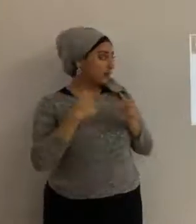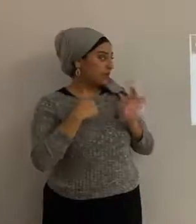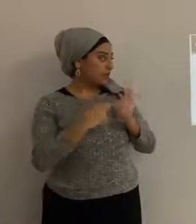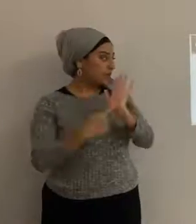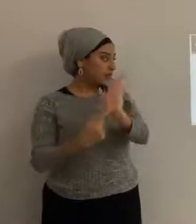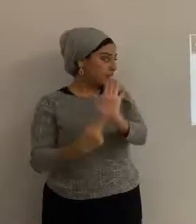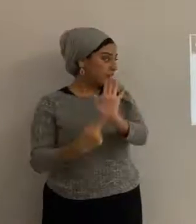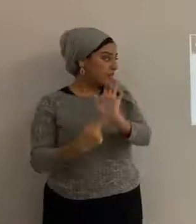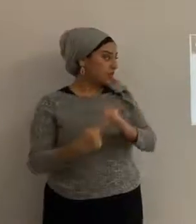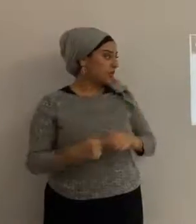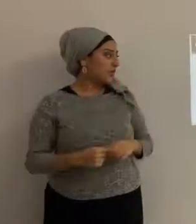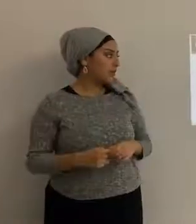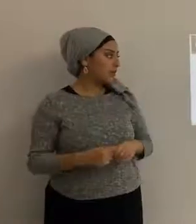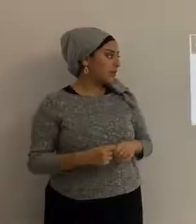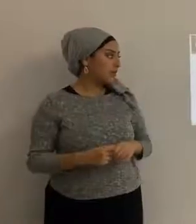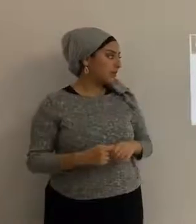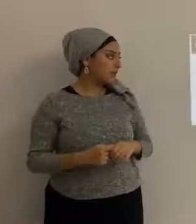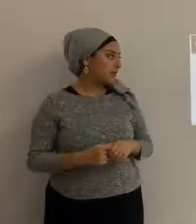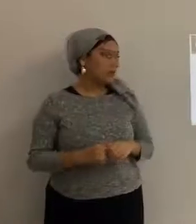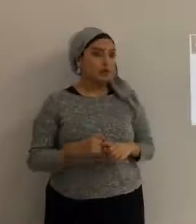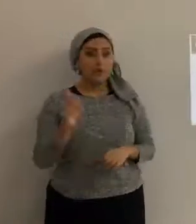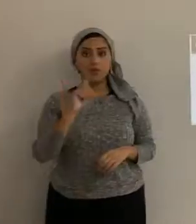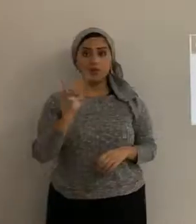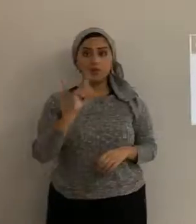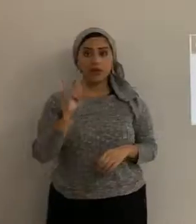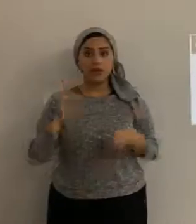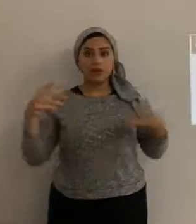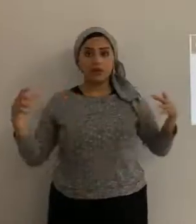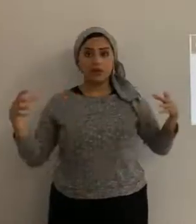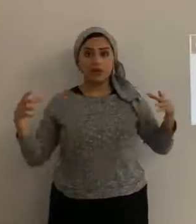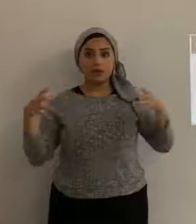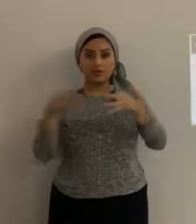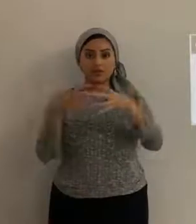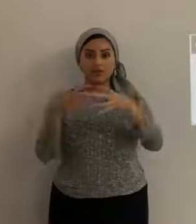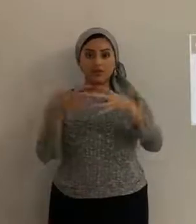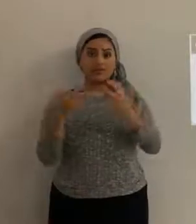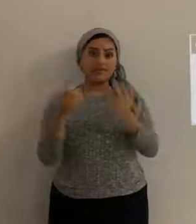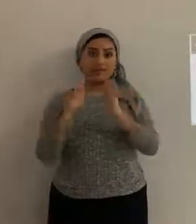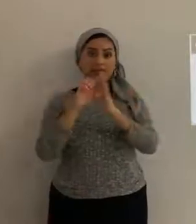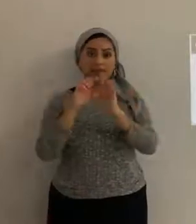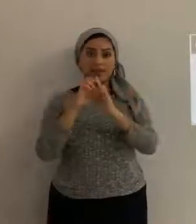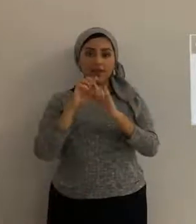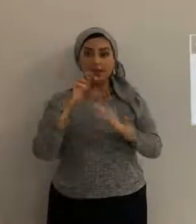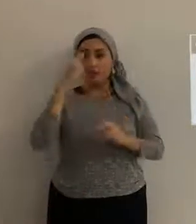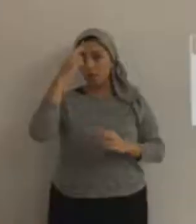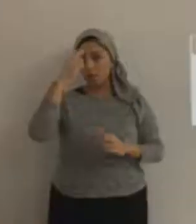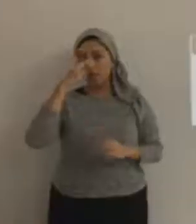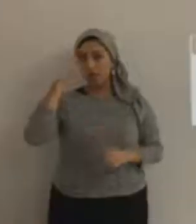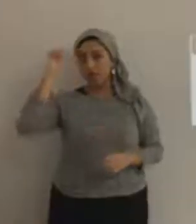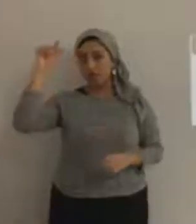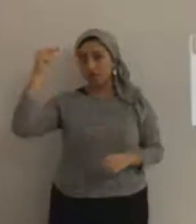aquí un punto, es donde se reunía, digamos, el gobernador romano, que estuviera en